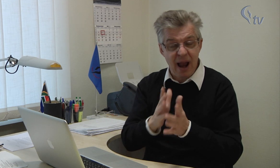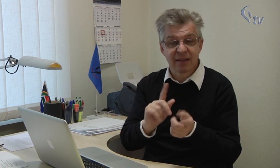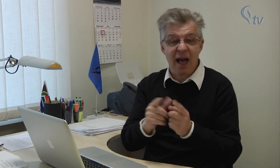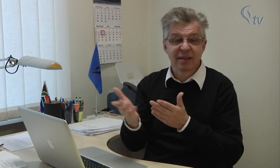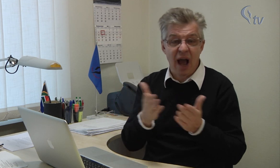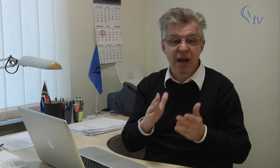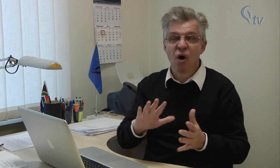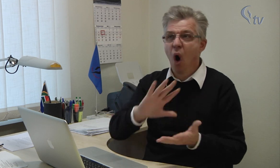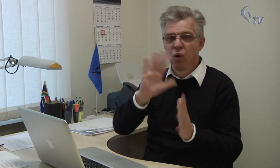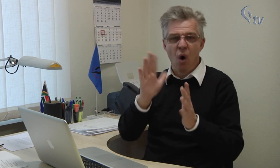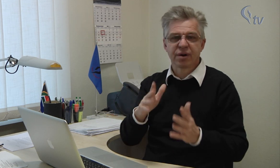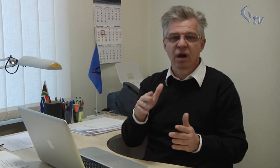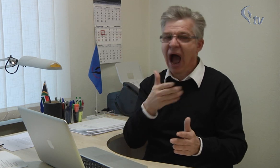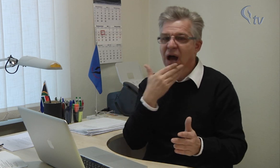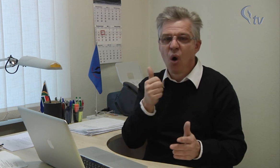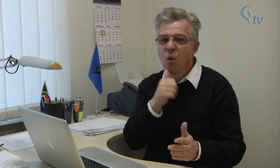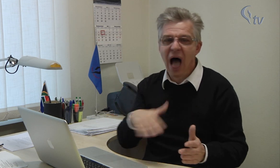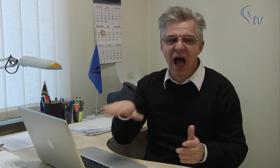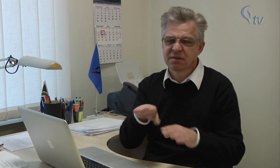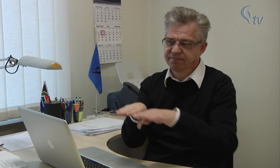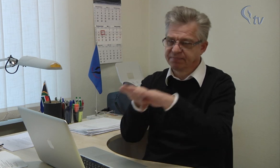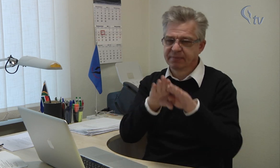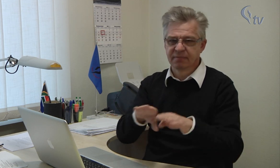ei ole üle Eesti võrdselt tagatud.